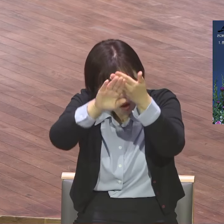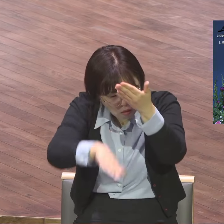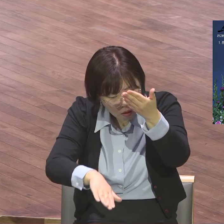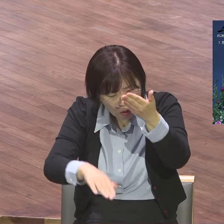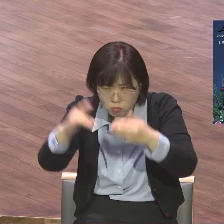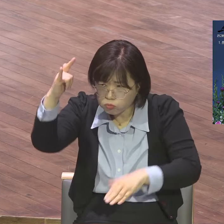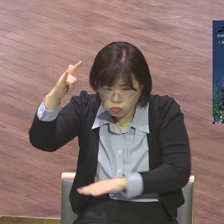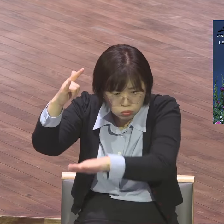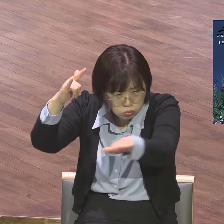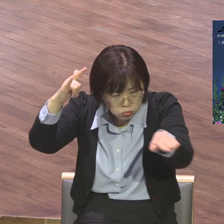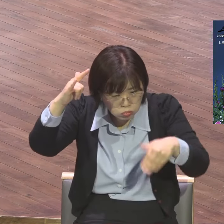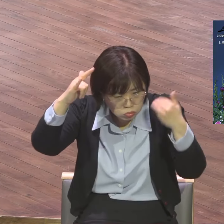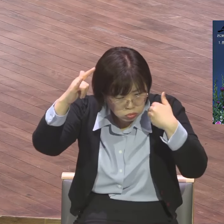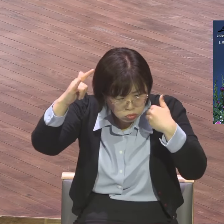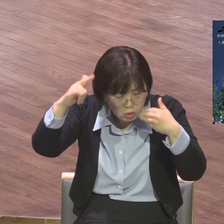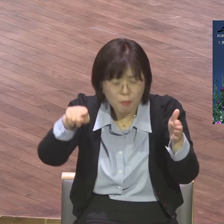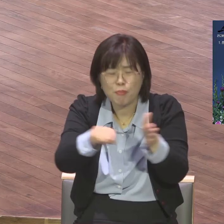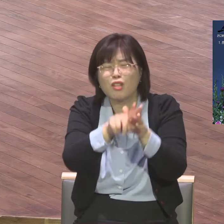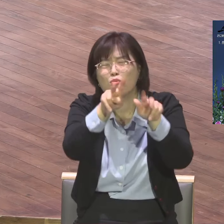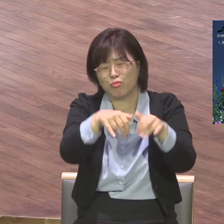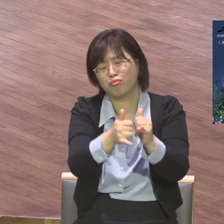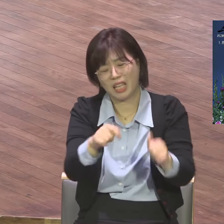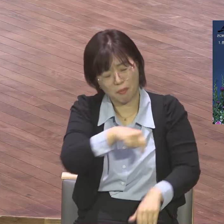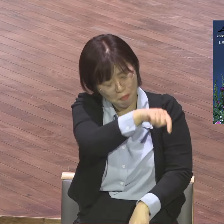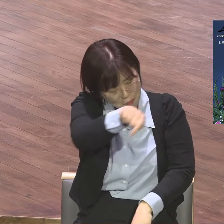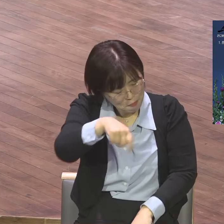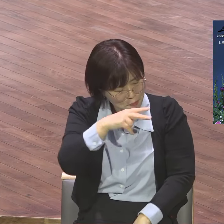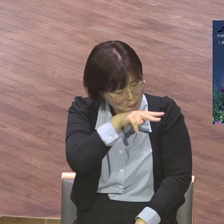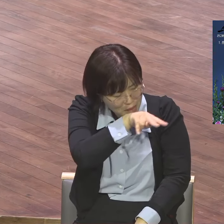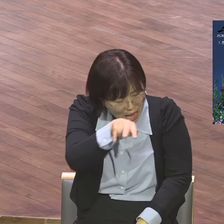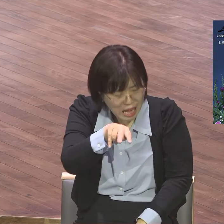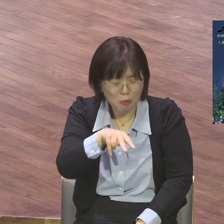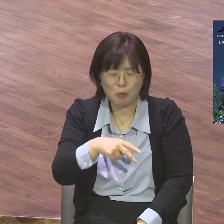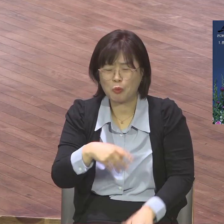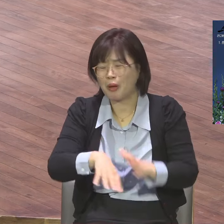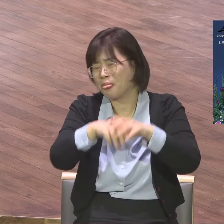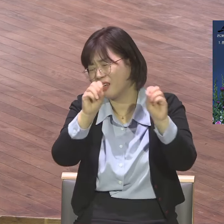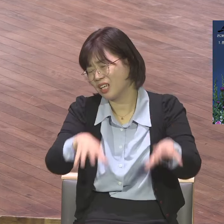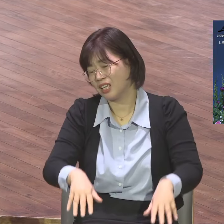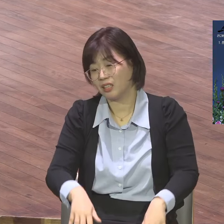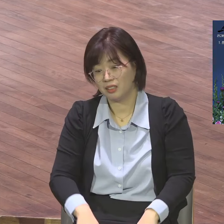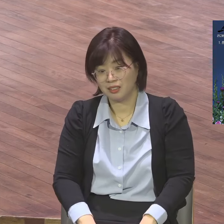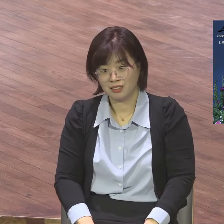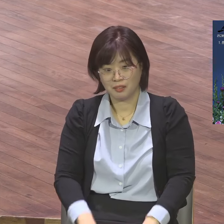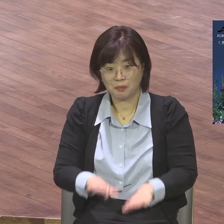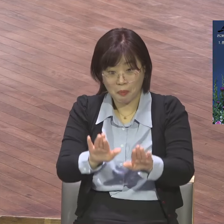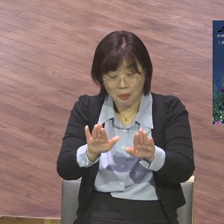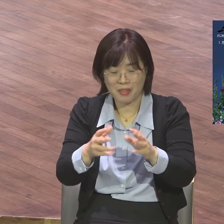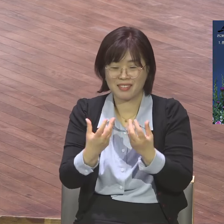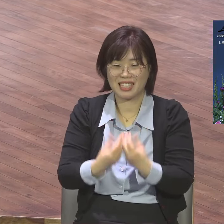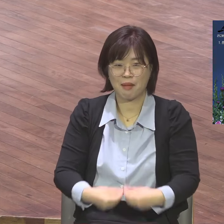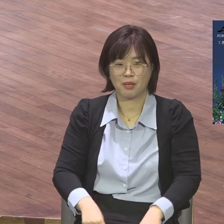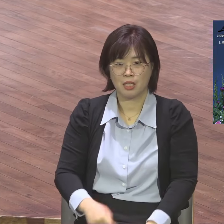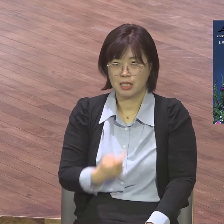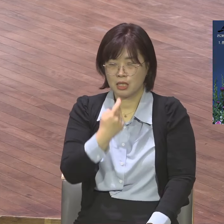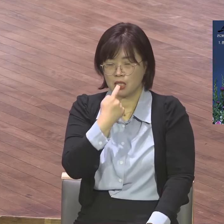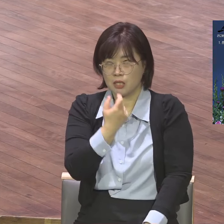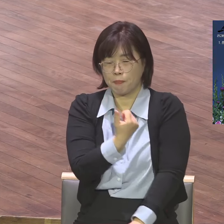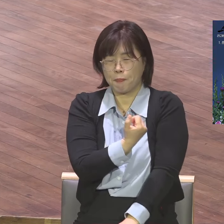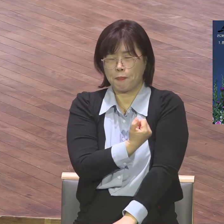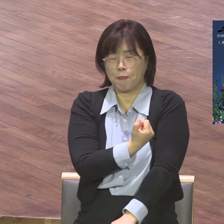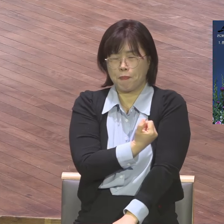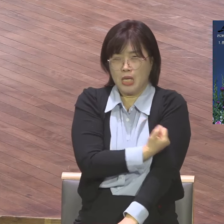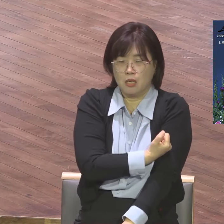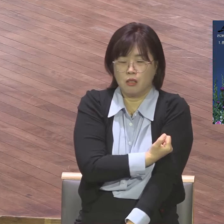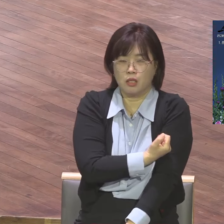마약이 왜 어마어마하게 들어오고, 왜 마약이 돈을 많이 벌고 마약에 목숨 걸고 마약을 하게